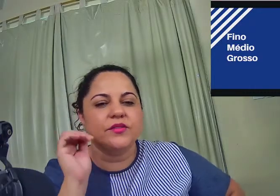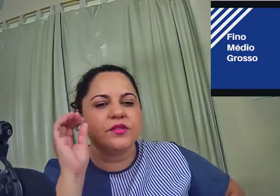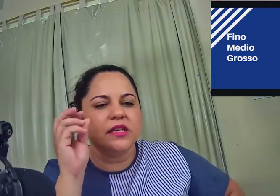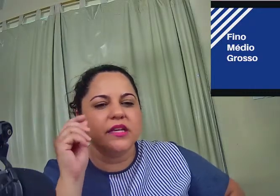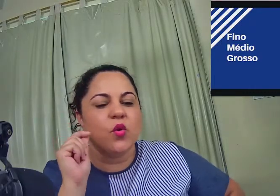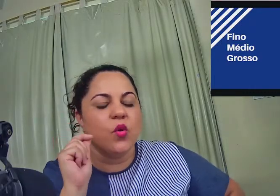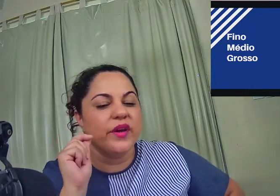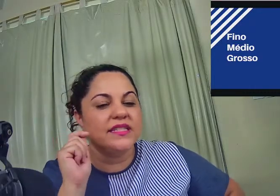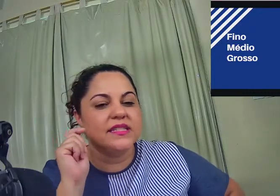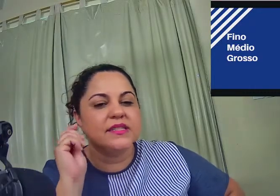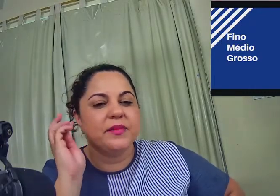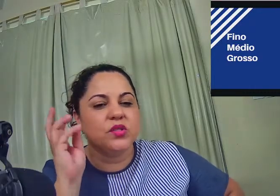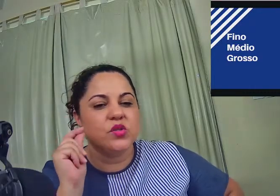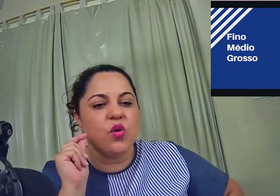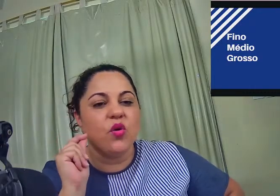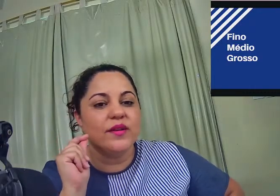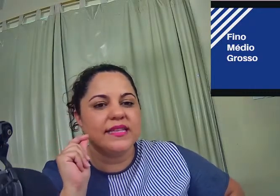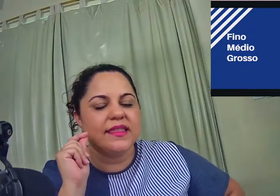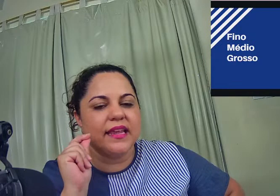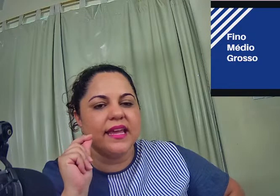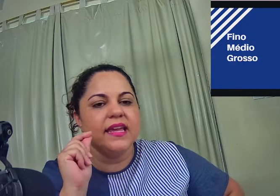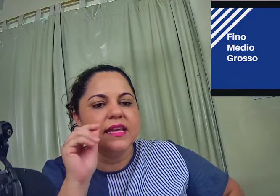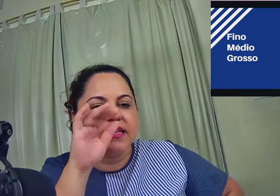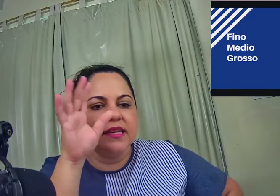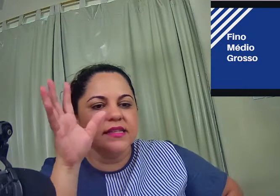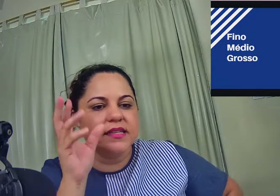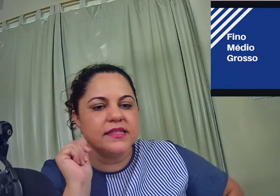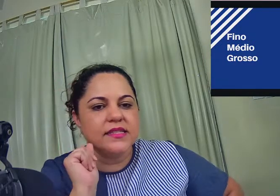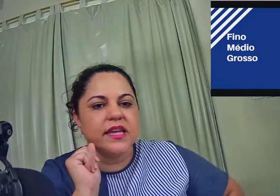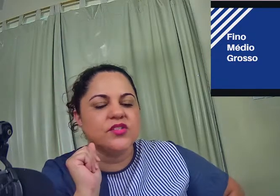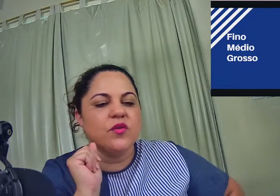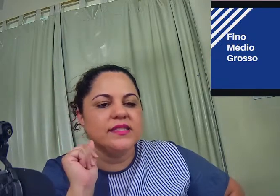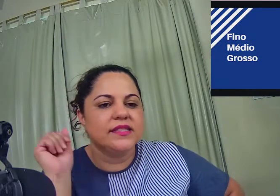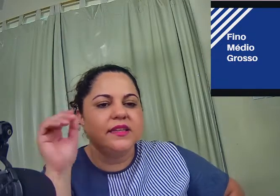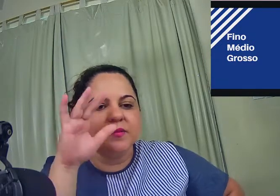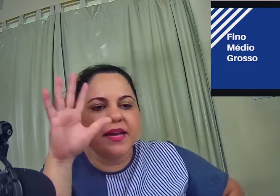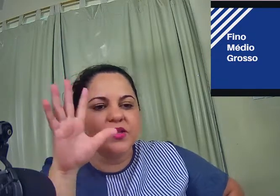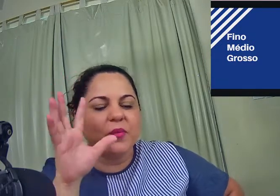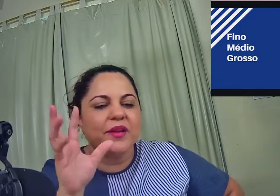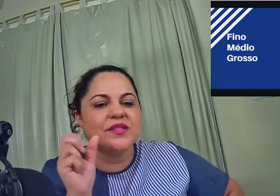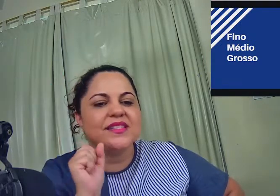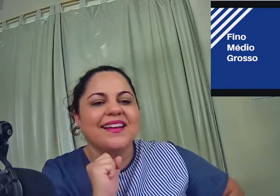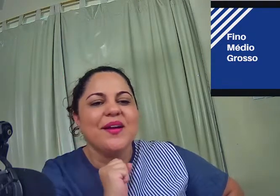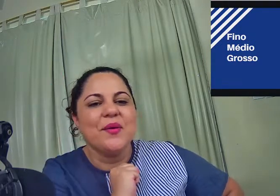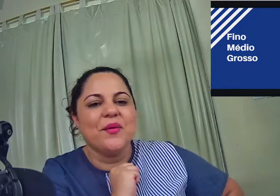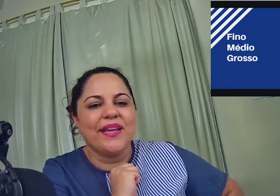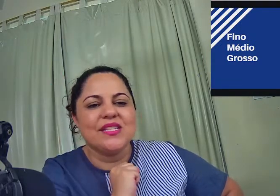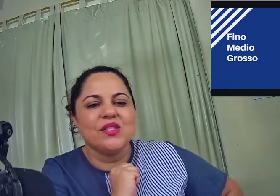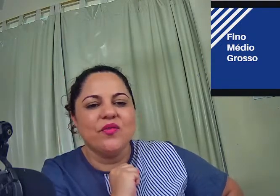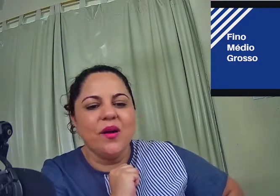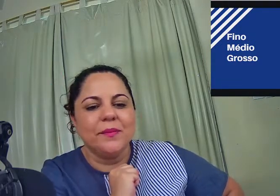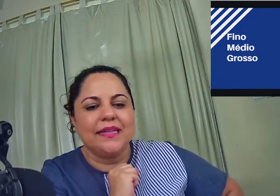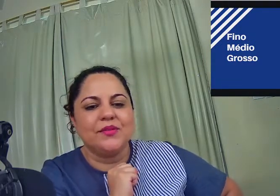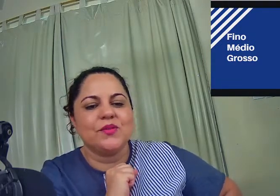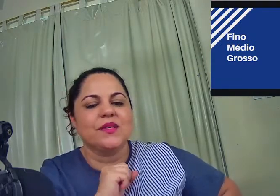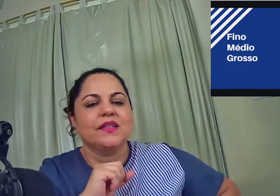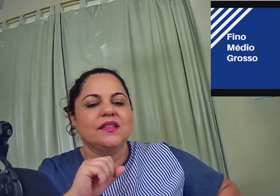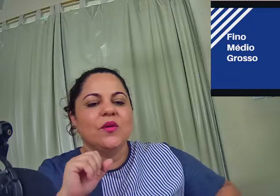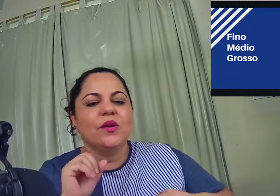né, coisas, pessoas até que estejam assim, mais ou menos com esses formatos. Então, quando eu